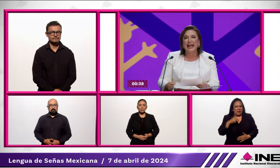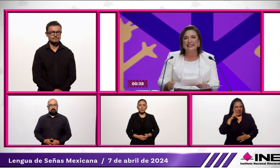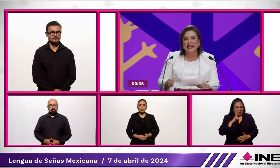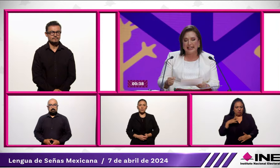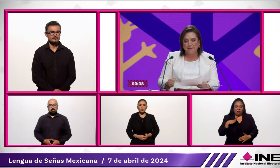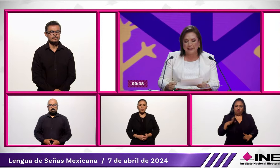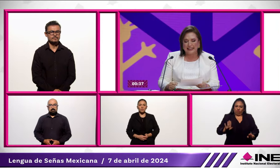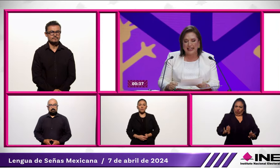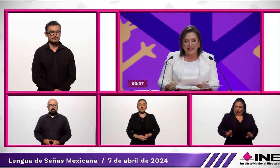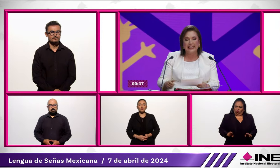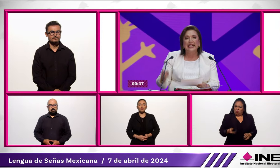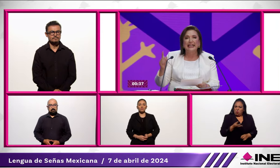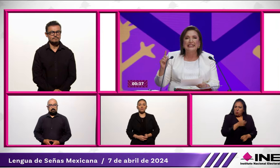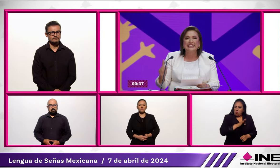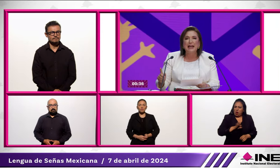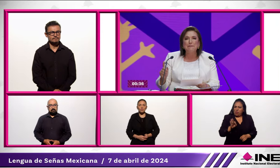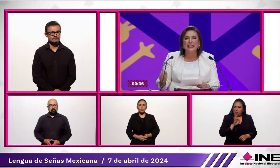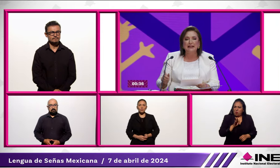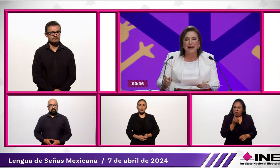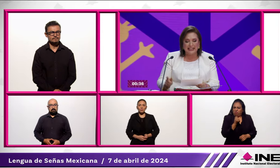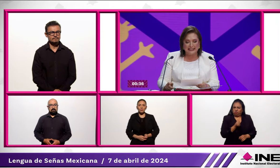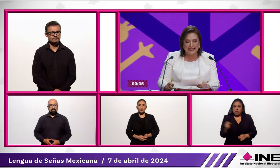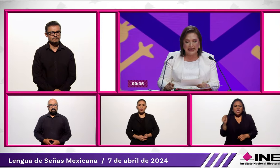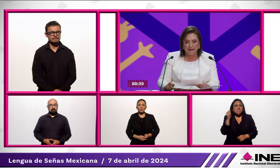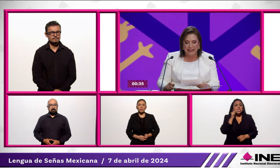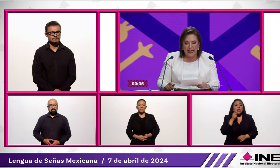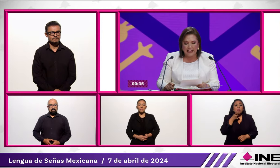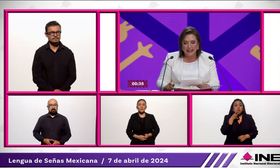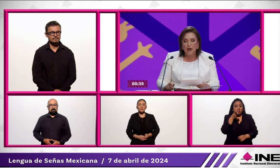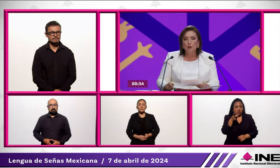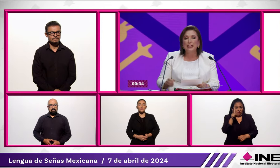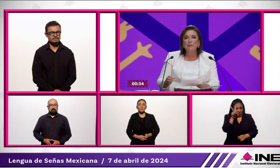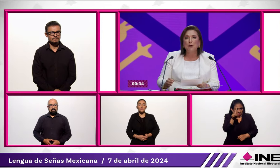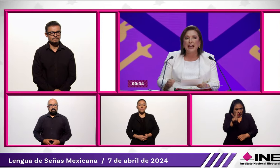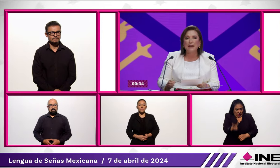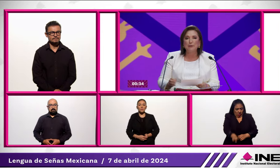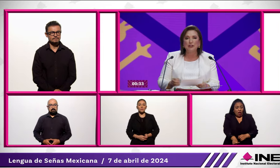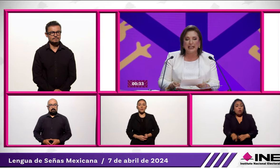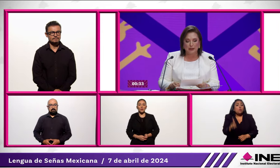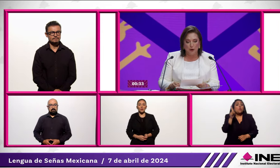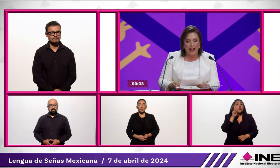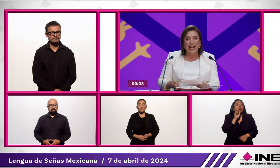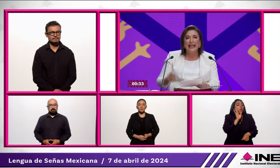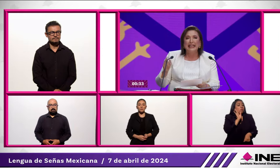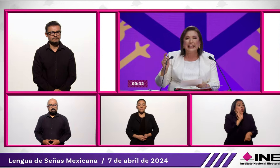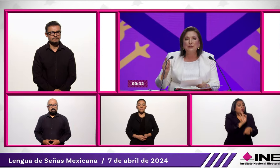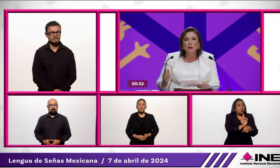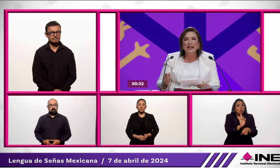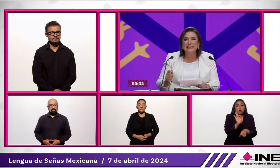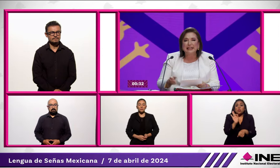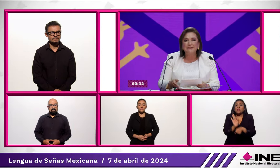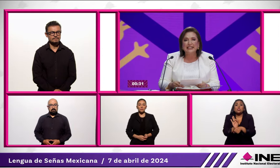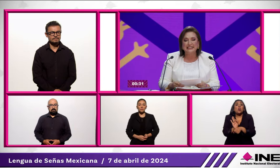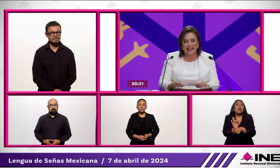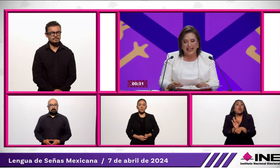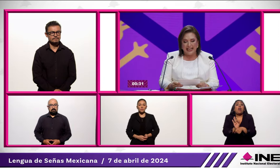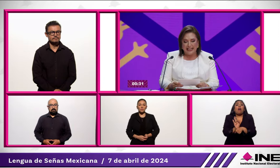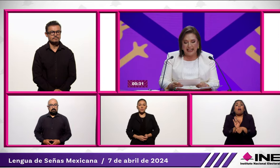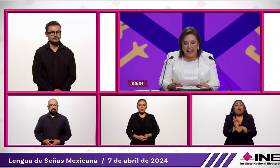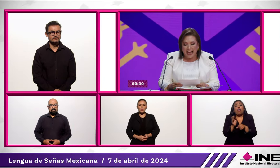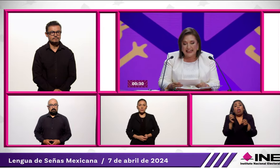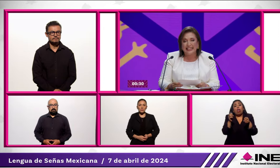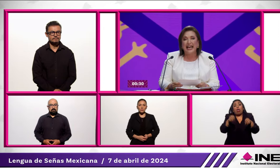con carácter y capacidad, que siempre te va a decir la verdad, una mujer protectora que nunca se